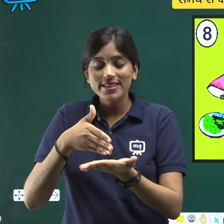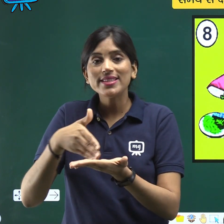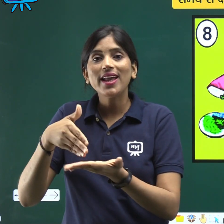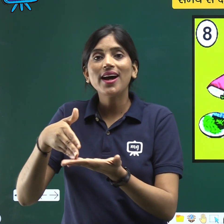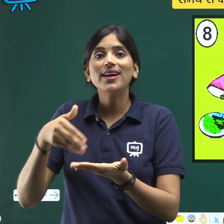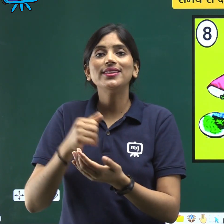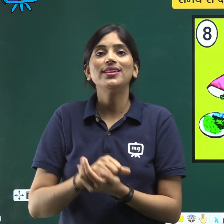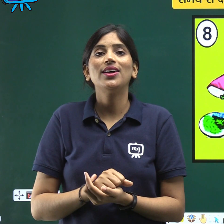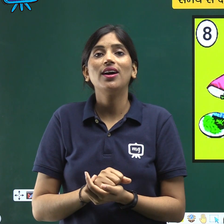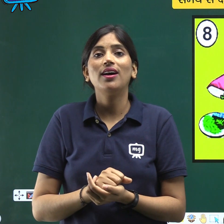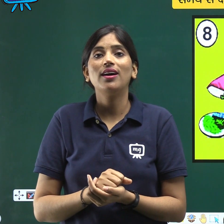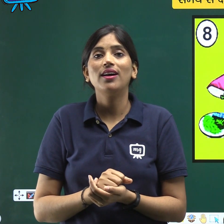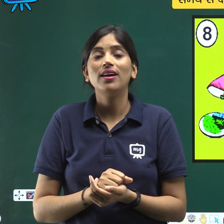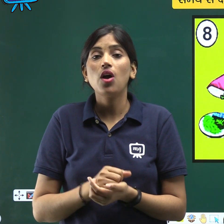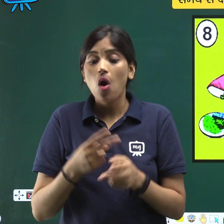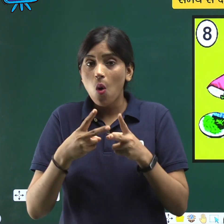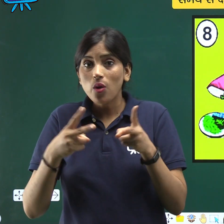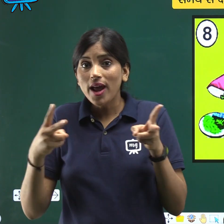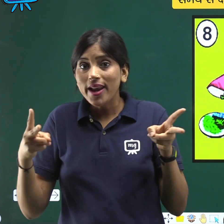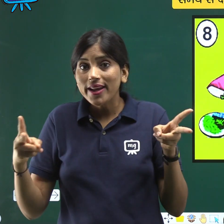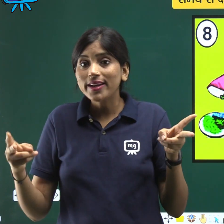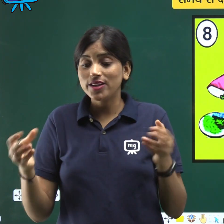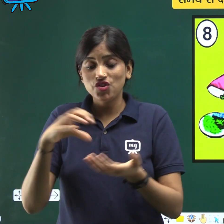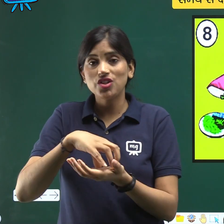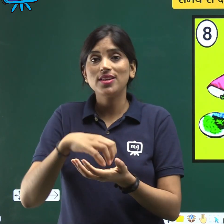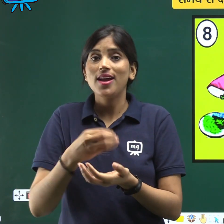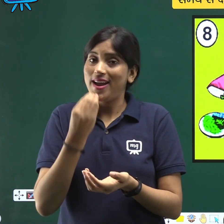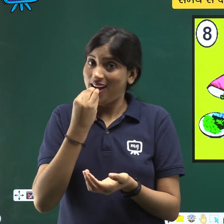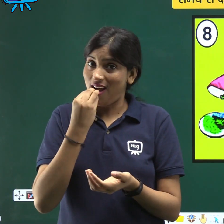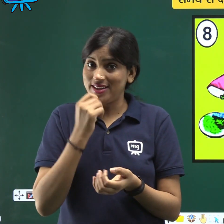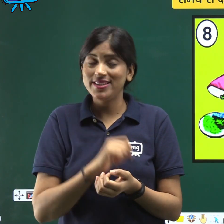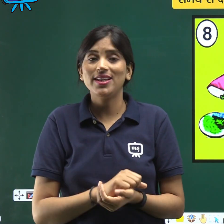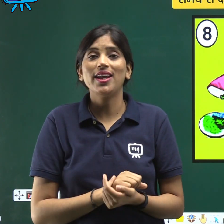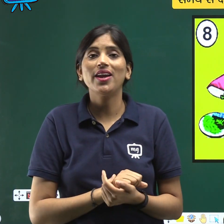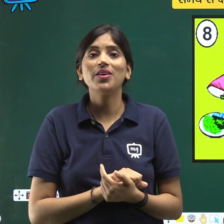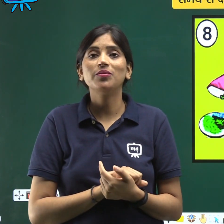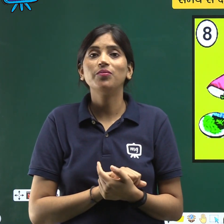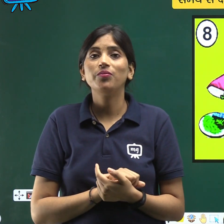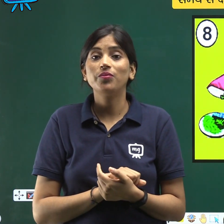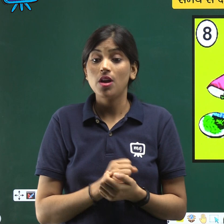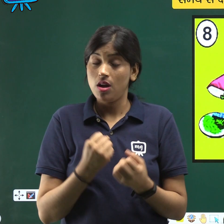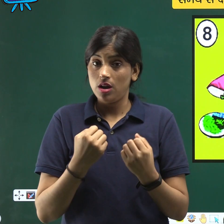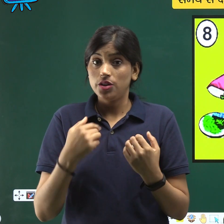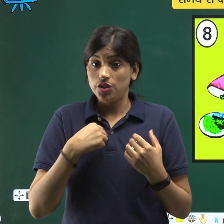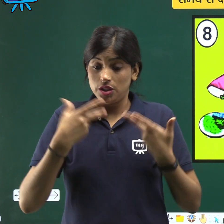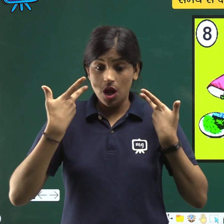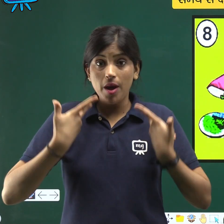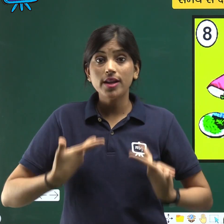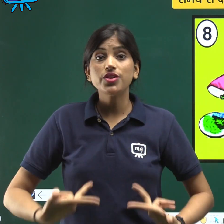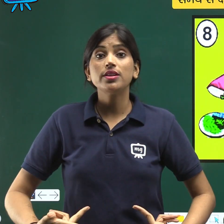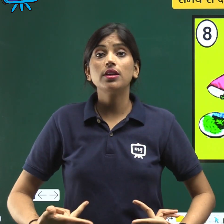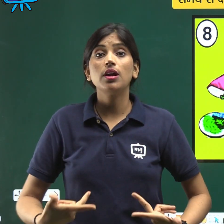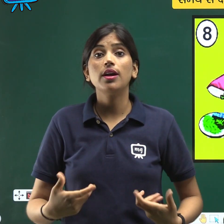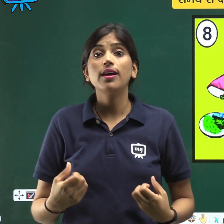सलाद और अन्य चीज़ें खानी चाहिए, जिससे हमारा शरीर